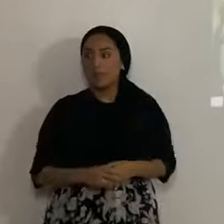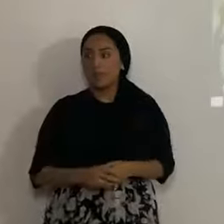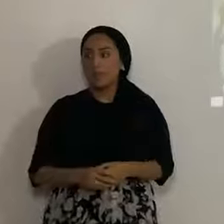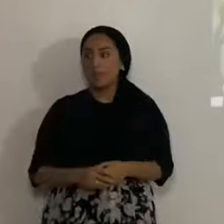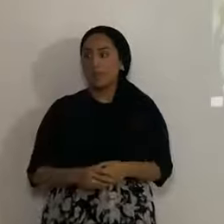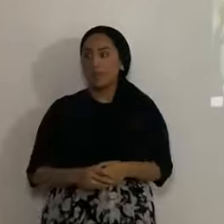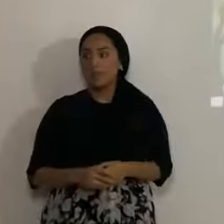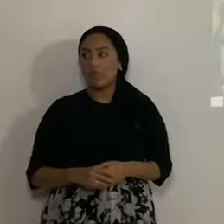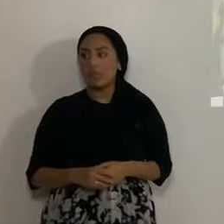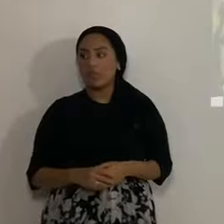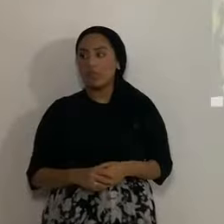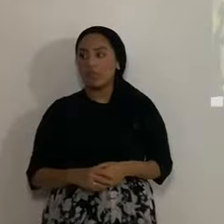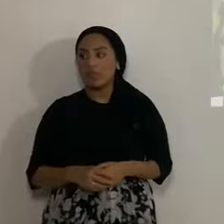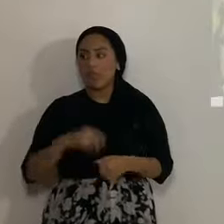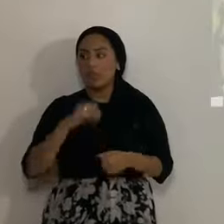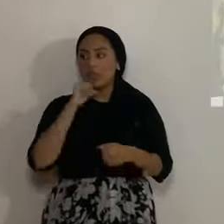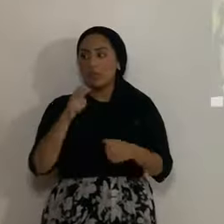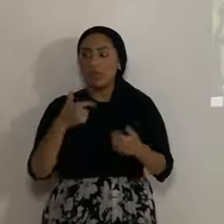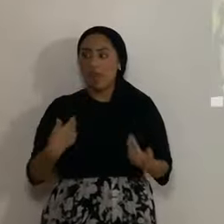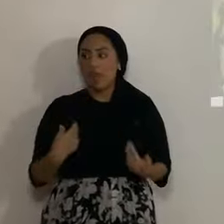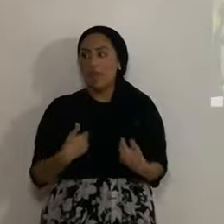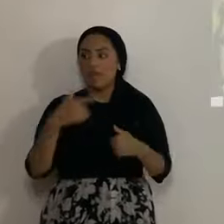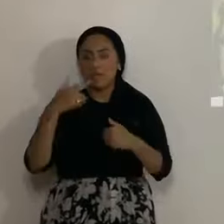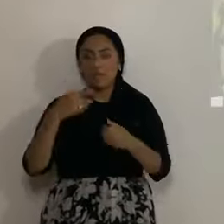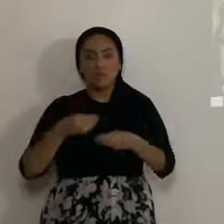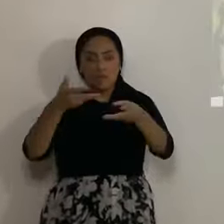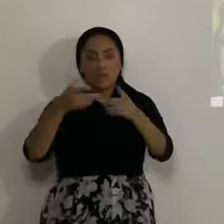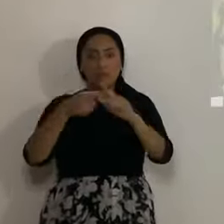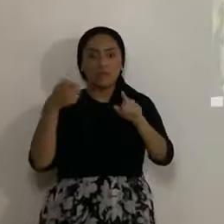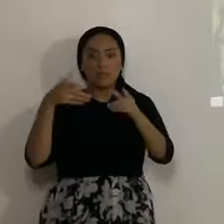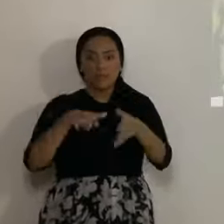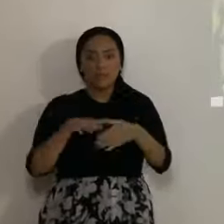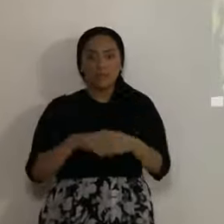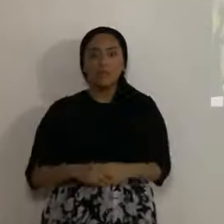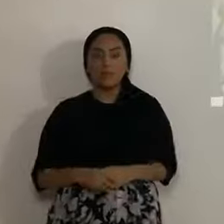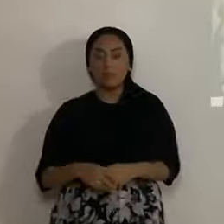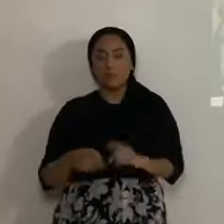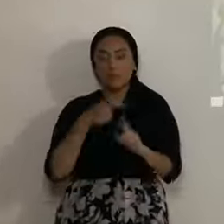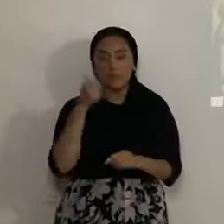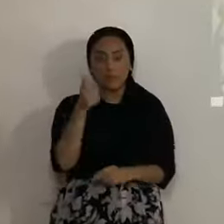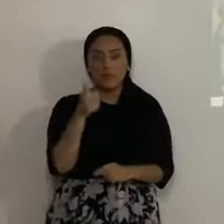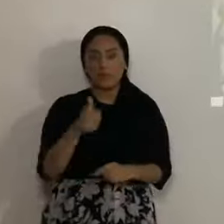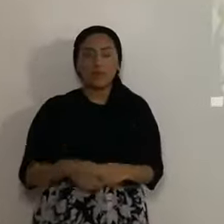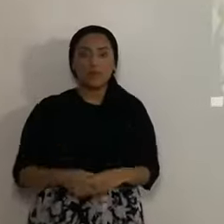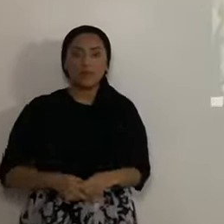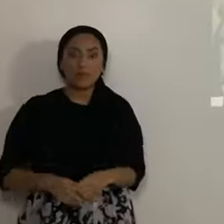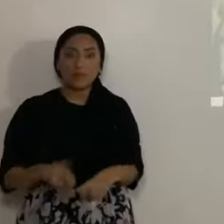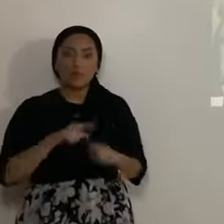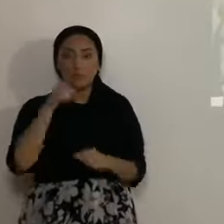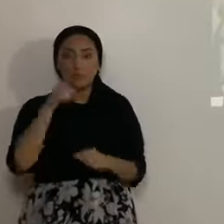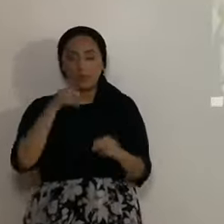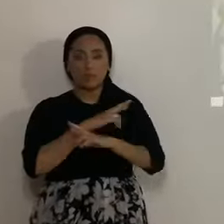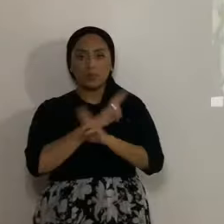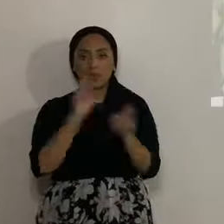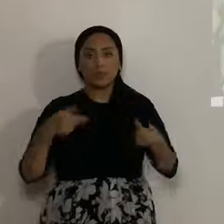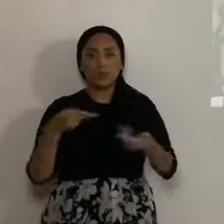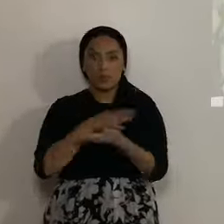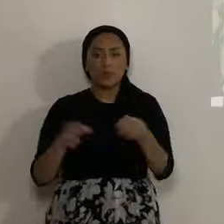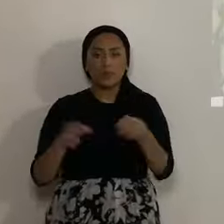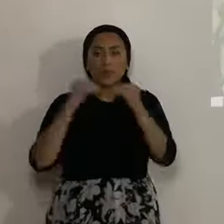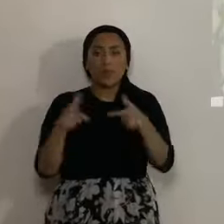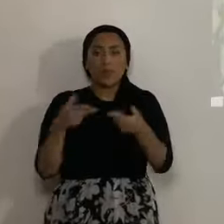necesitaste que hubiera un mensajero de muerte fuera de ti, pero tú ya eres un santo, entonces